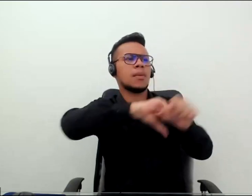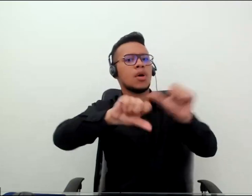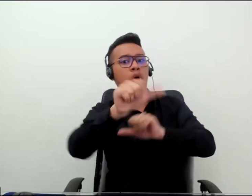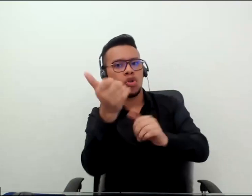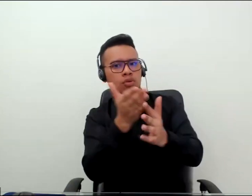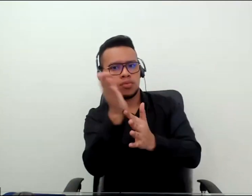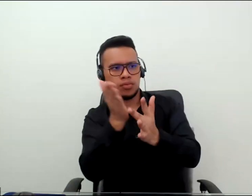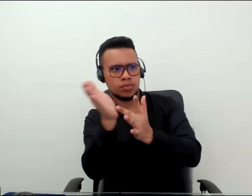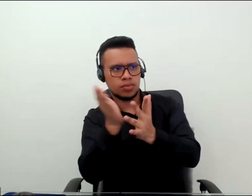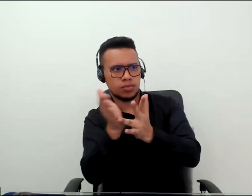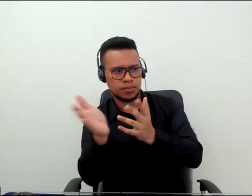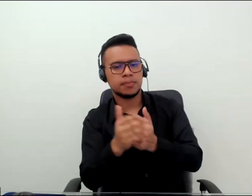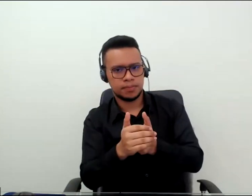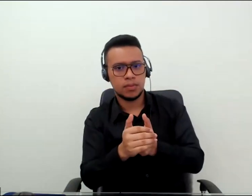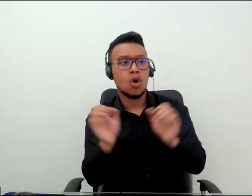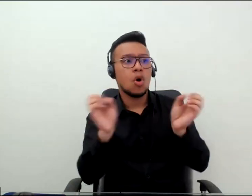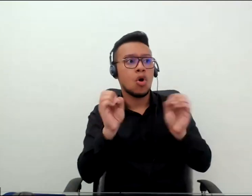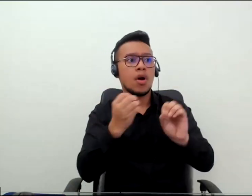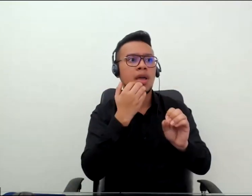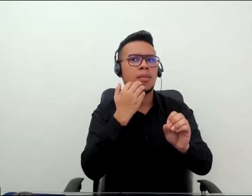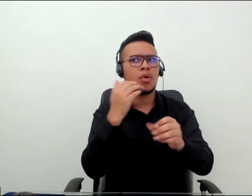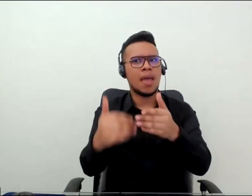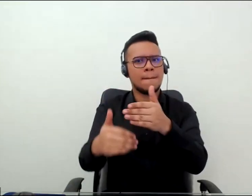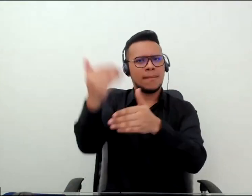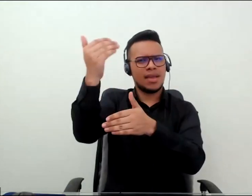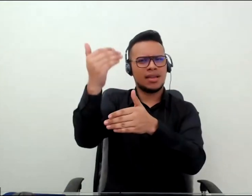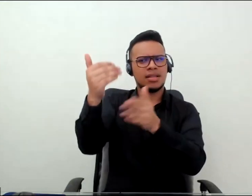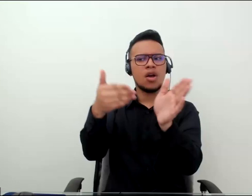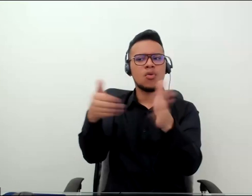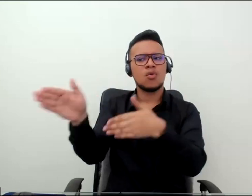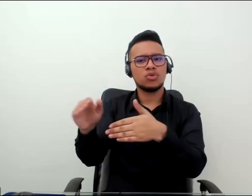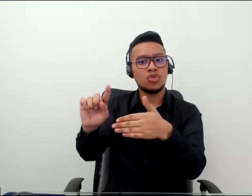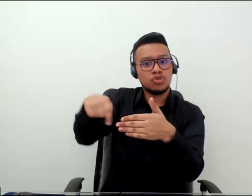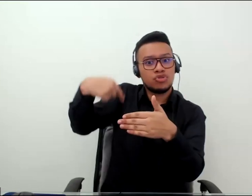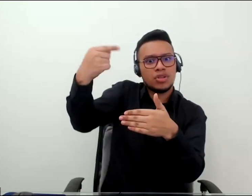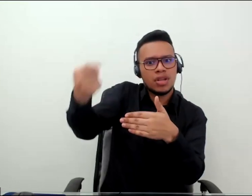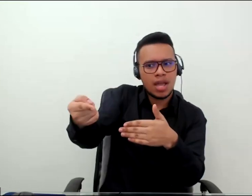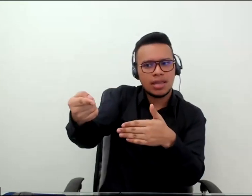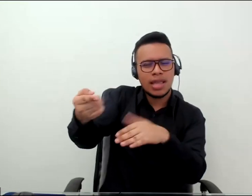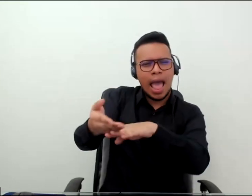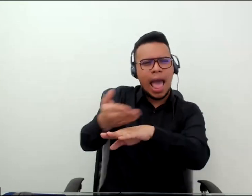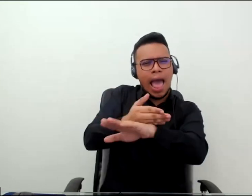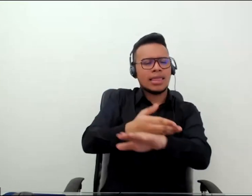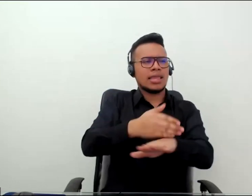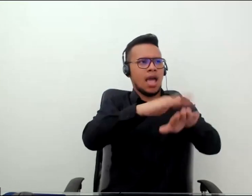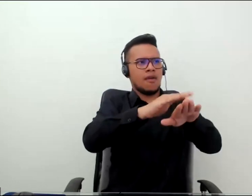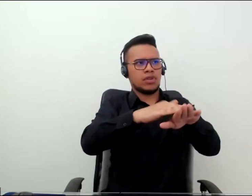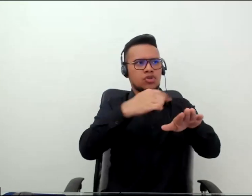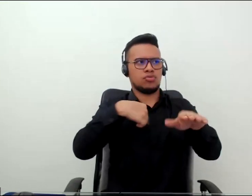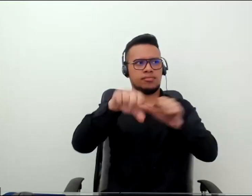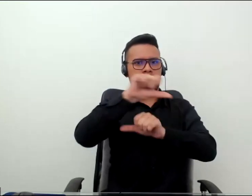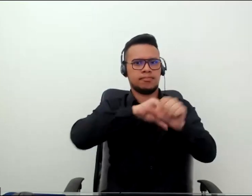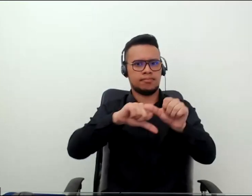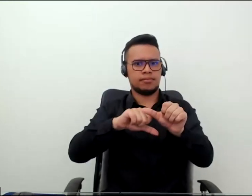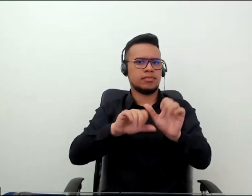damos inicio a clases en el periodo subsiguiente Esa es la primera condición segundo